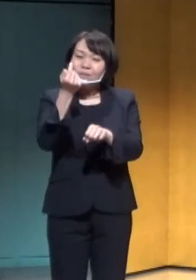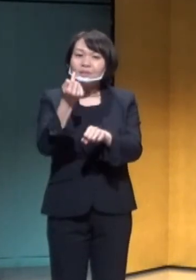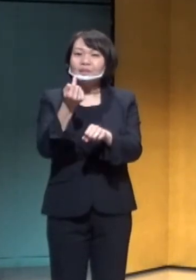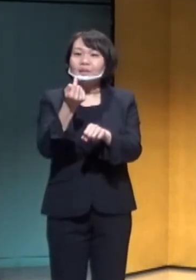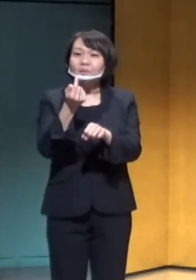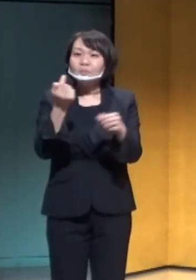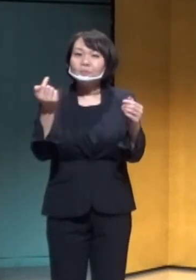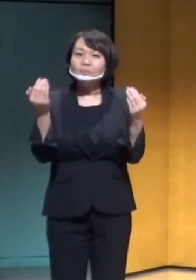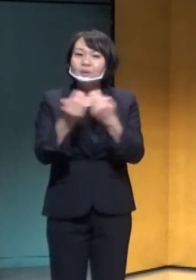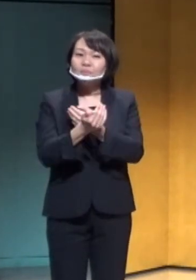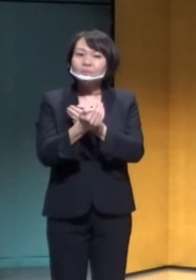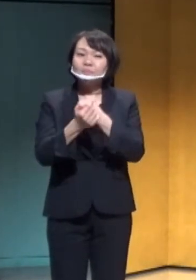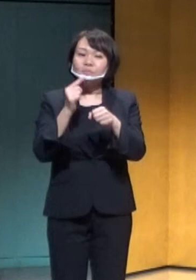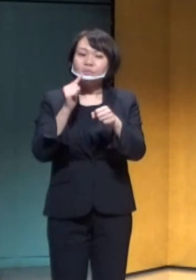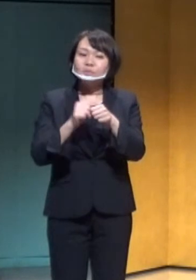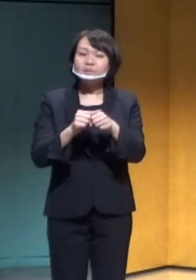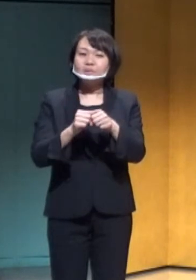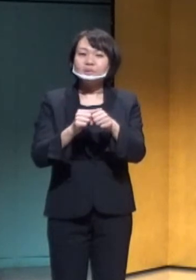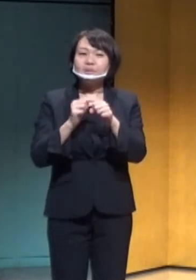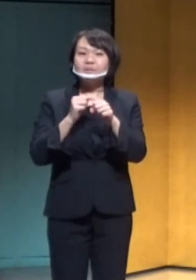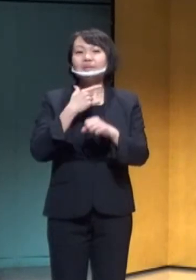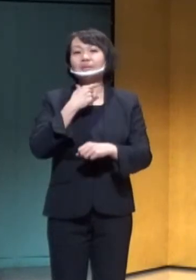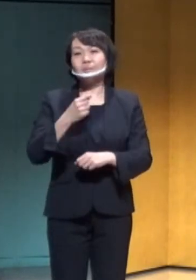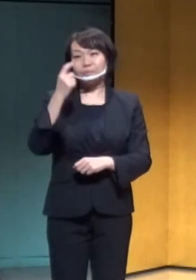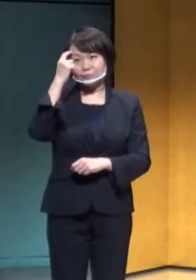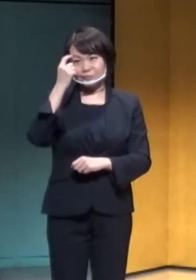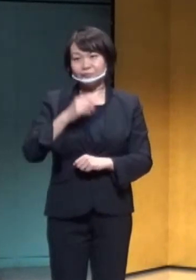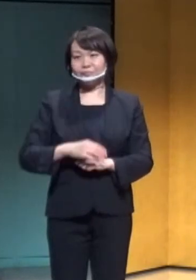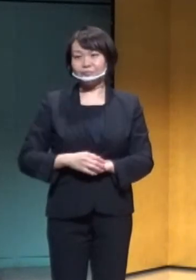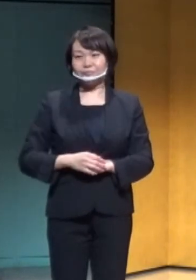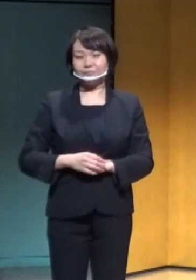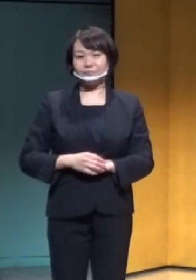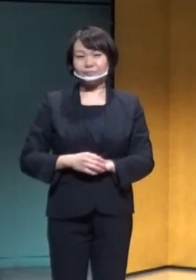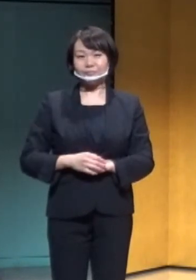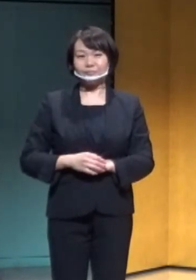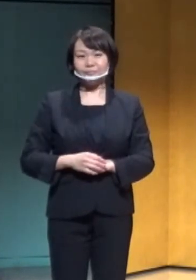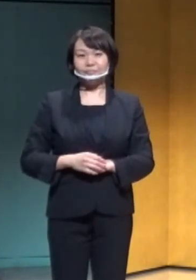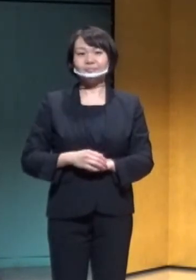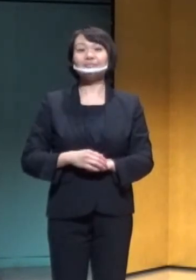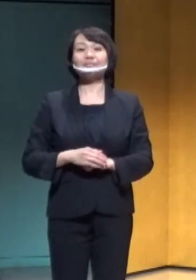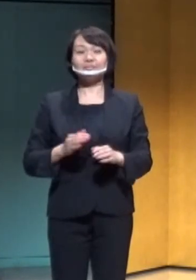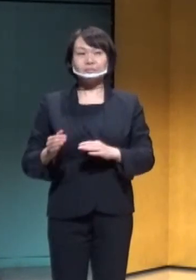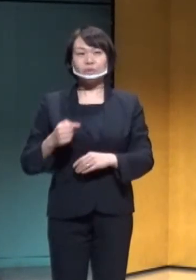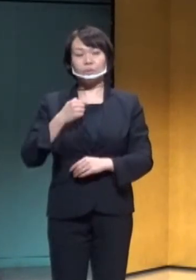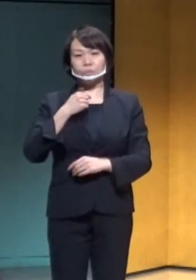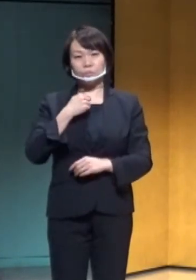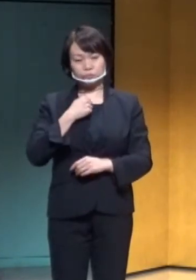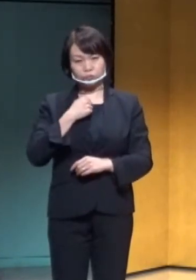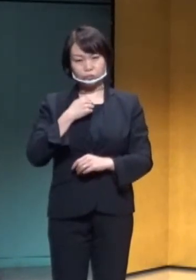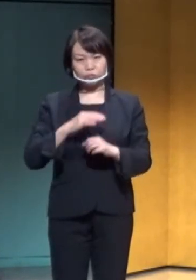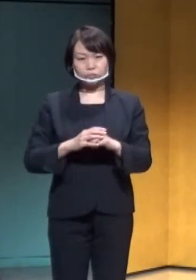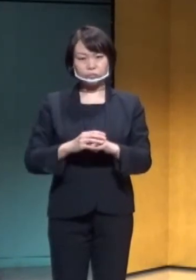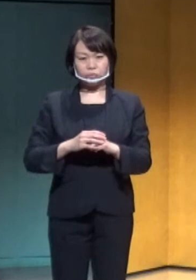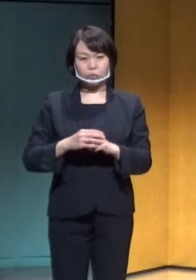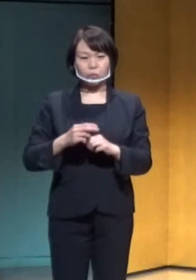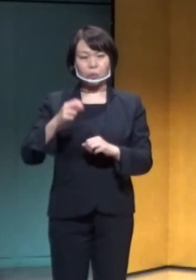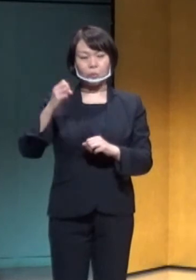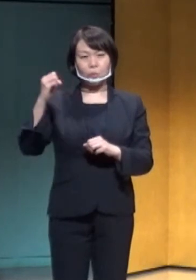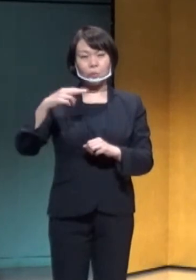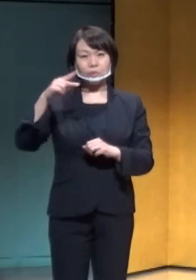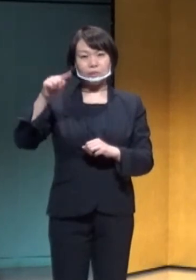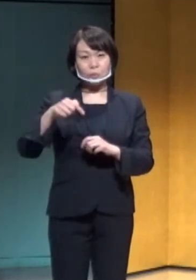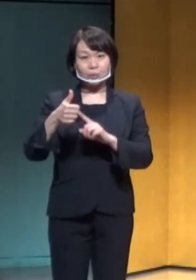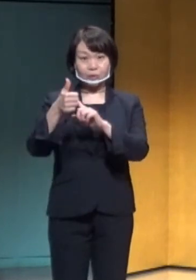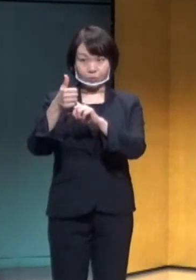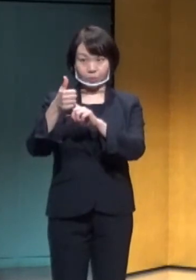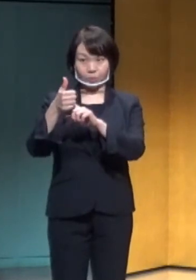ていただきますように心からお願いをさせていただきたいと思います。私も微力でありますが、星野市長をはじめ、また今日お越